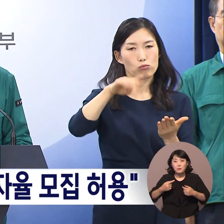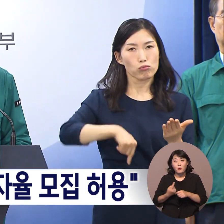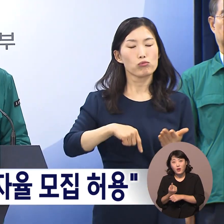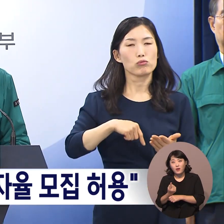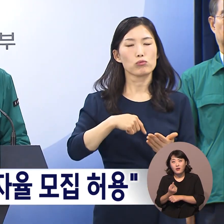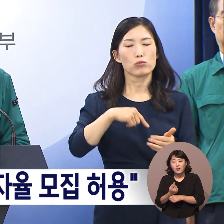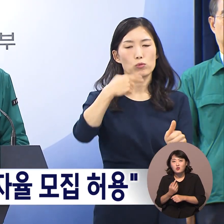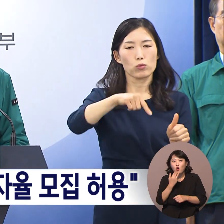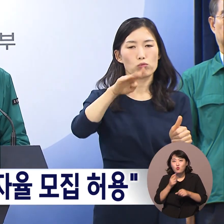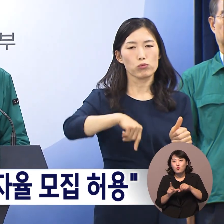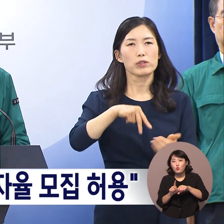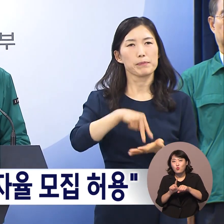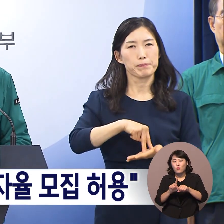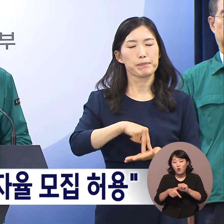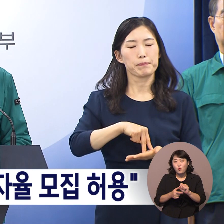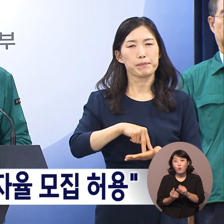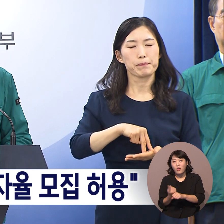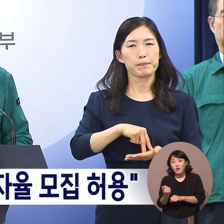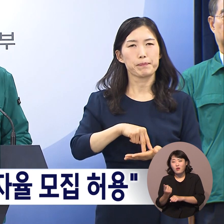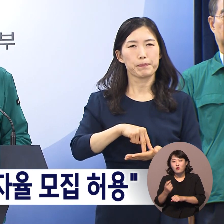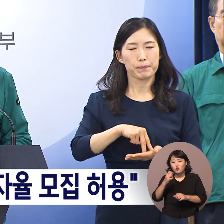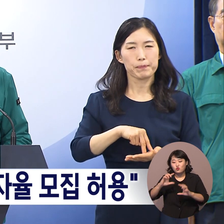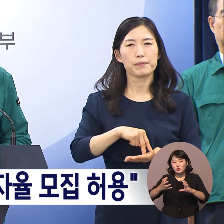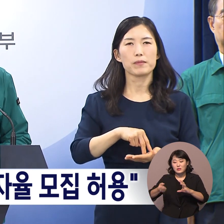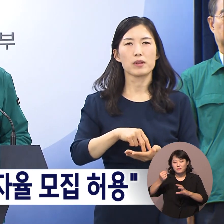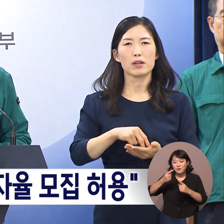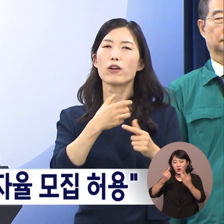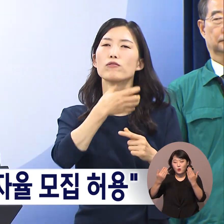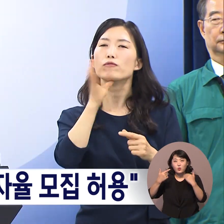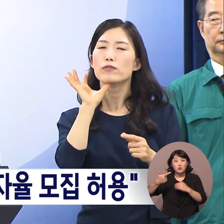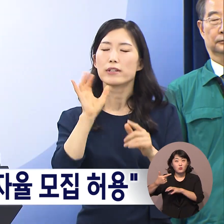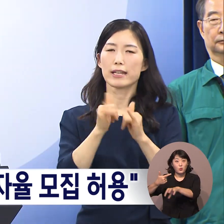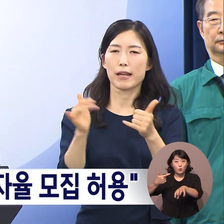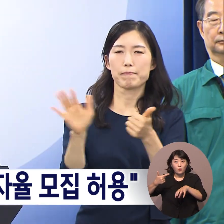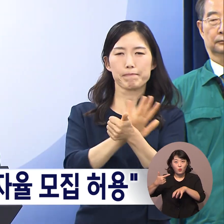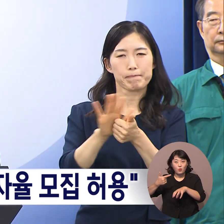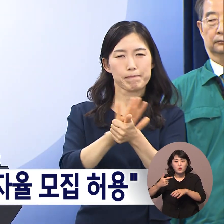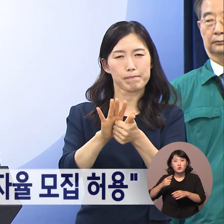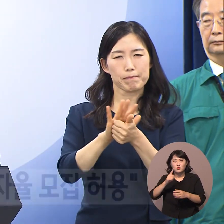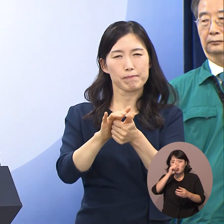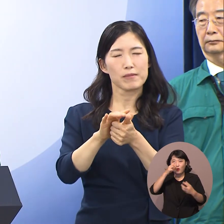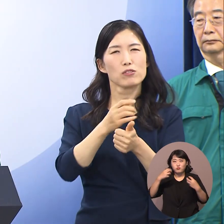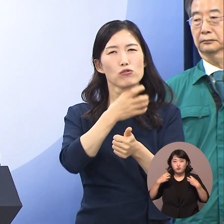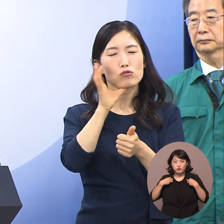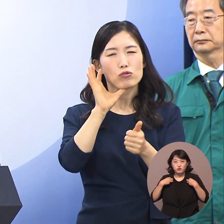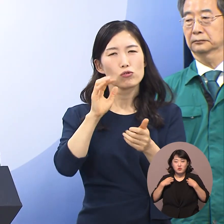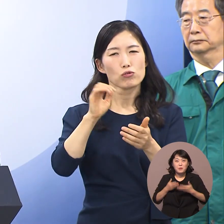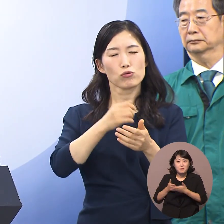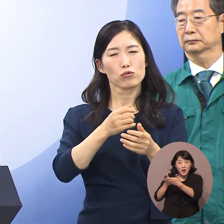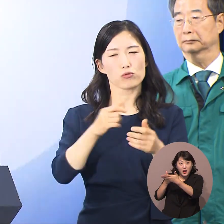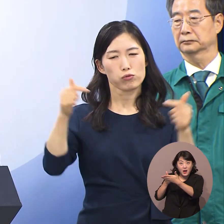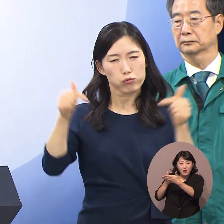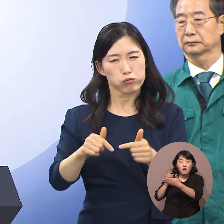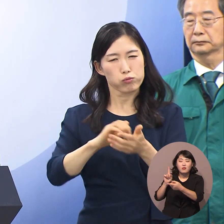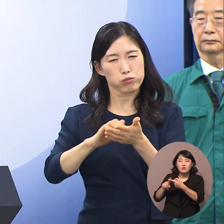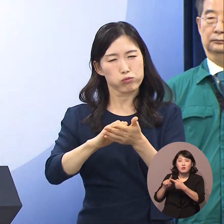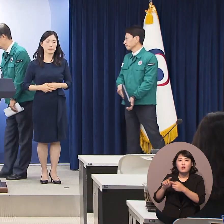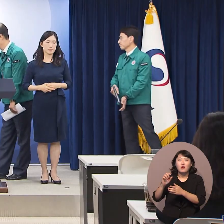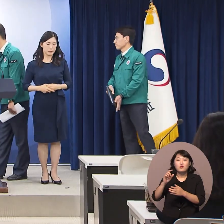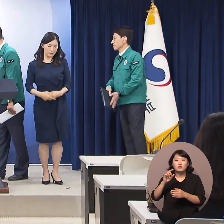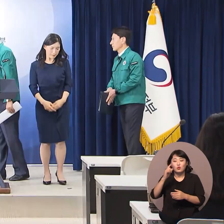등 비수도권의 여섯개 국립대 총장의 건의안을 정부가 수용한 것으로 초 2명이었던 증원